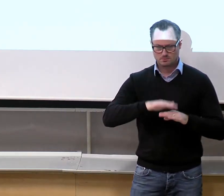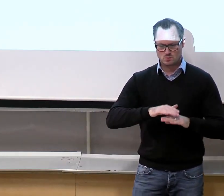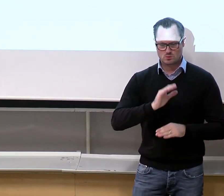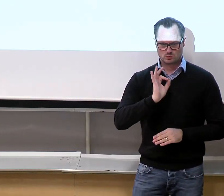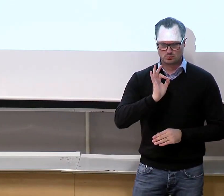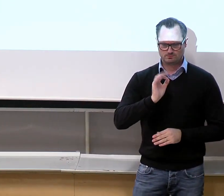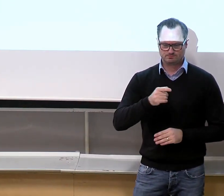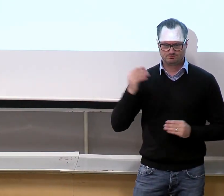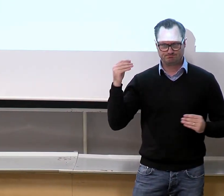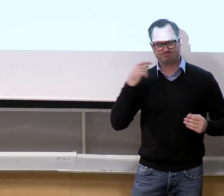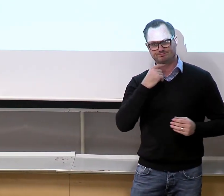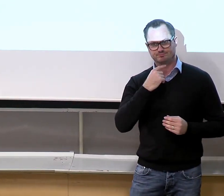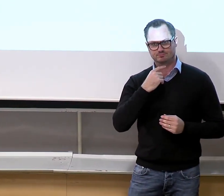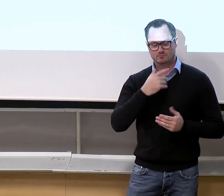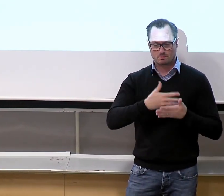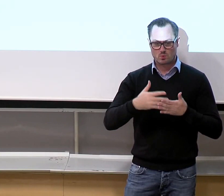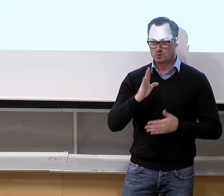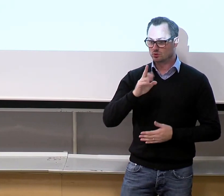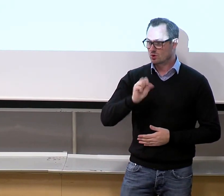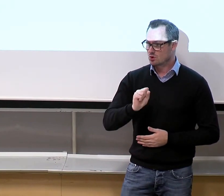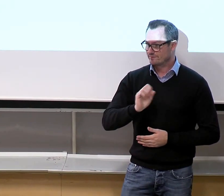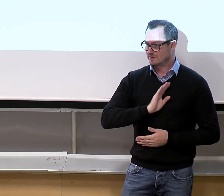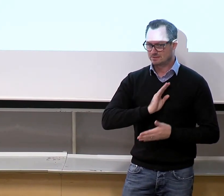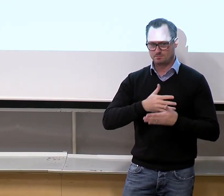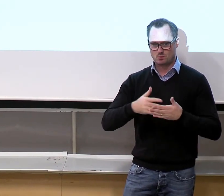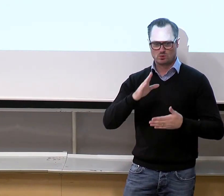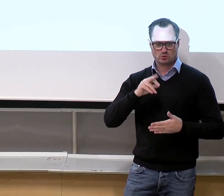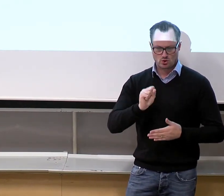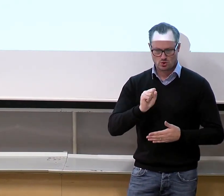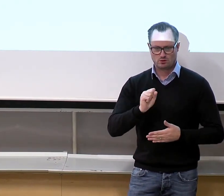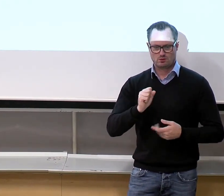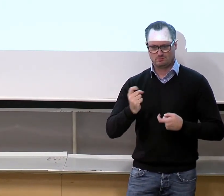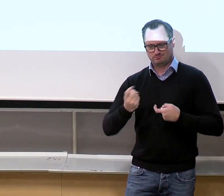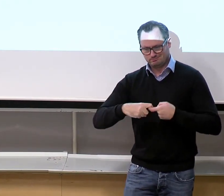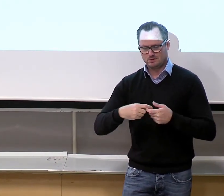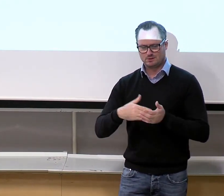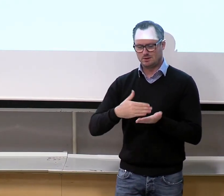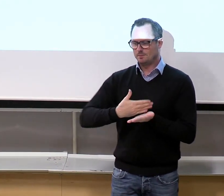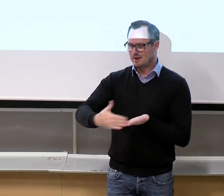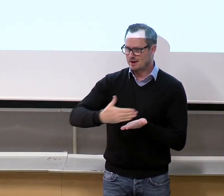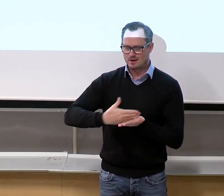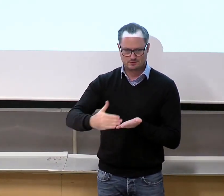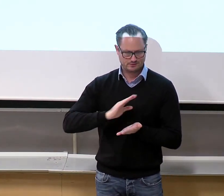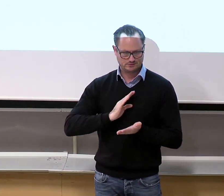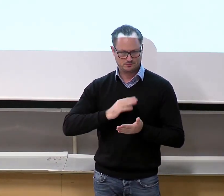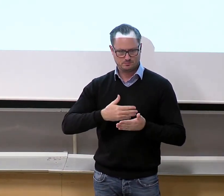när jag studerade den teckenspråkliga delen så ville jag se vilka språkliga drag som fanns